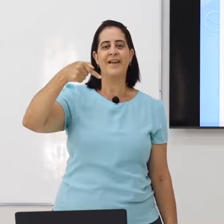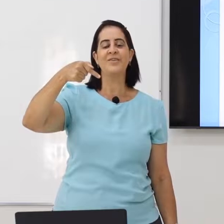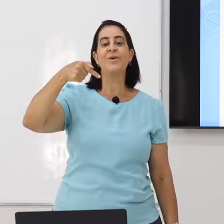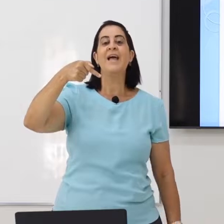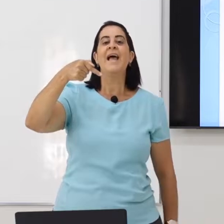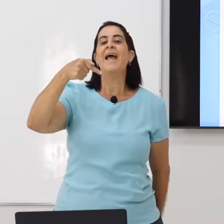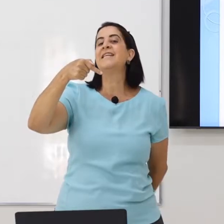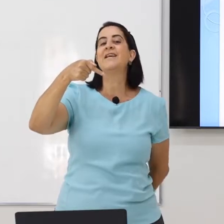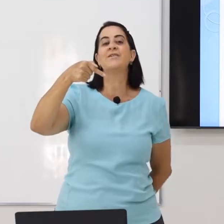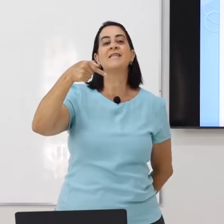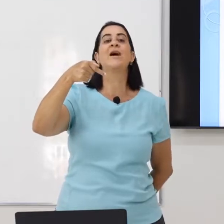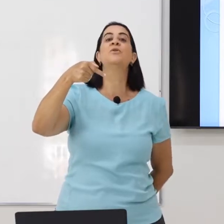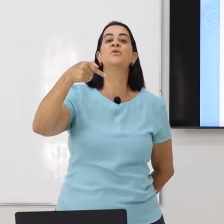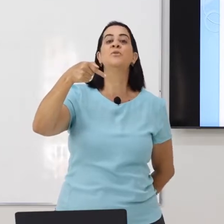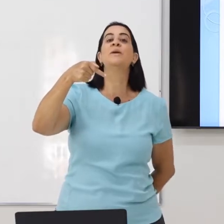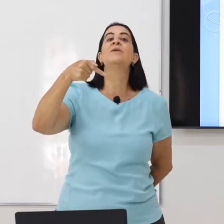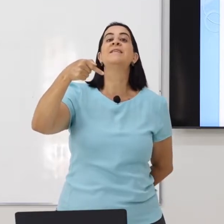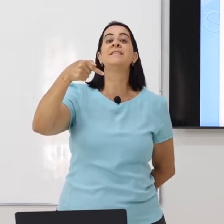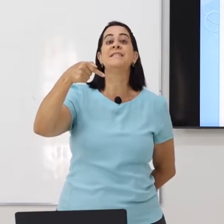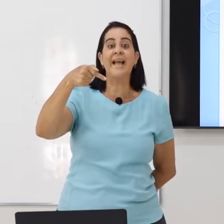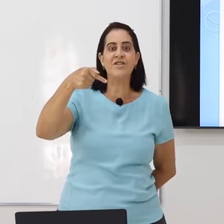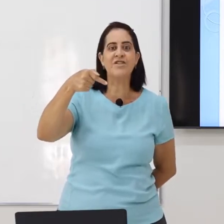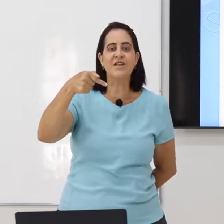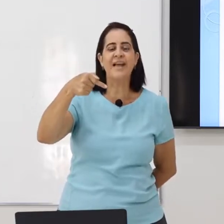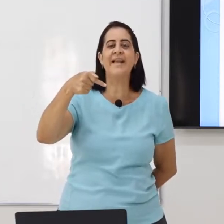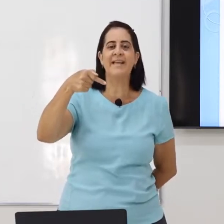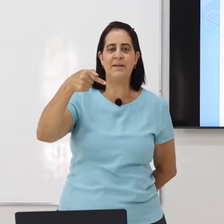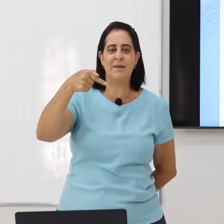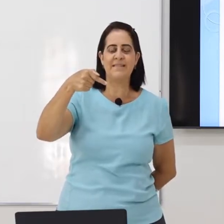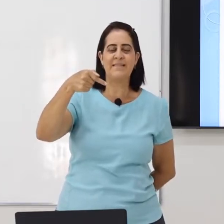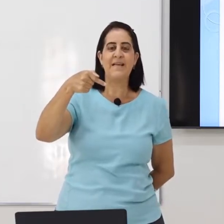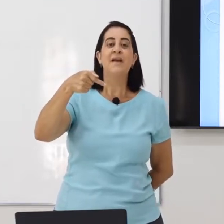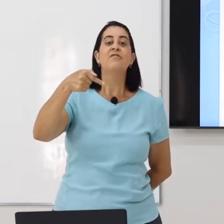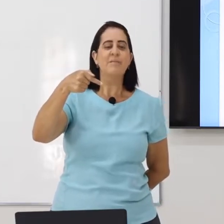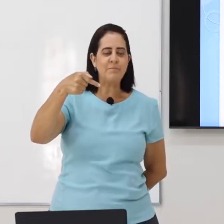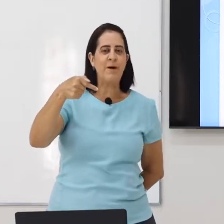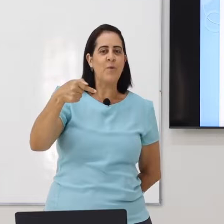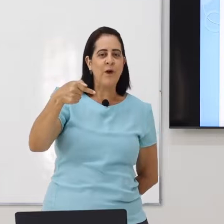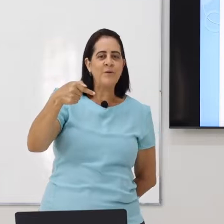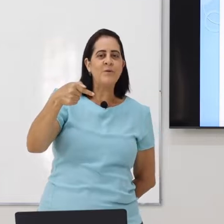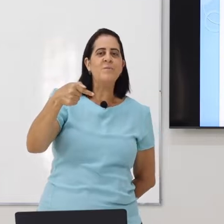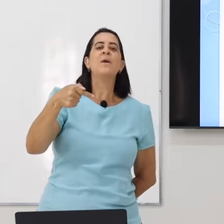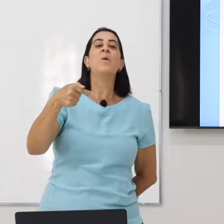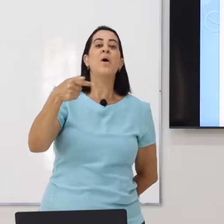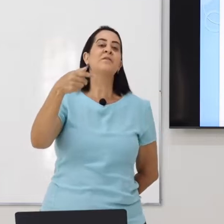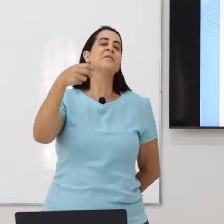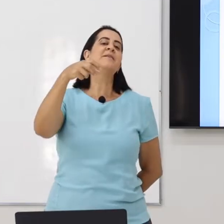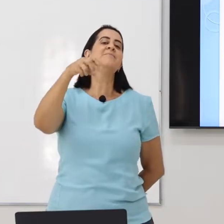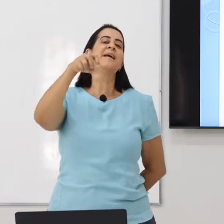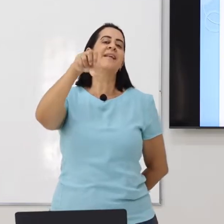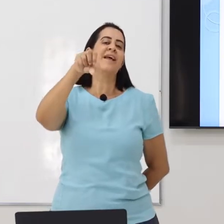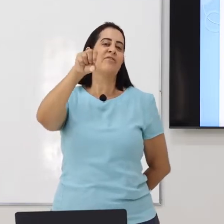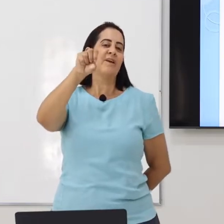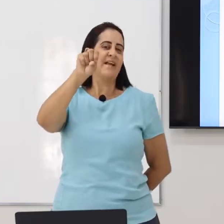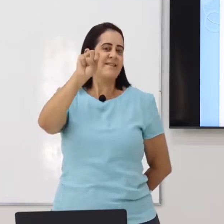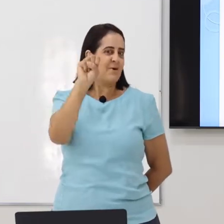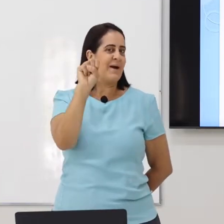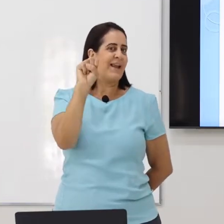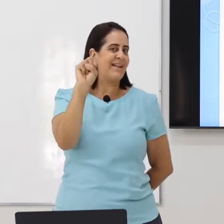vendo? Esse é o sinal do número 7 em Libras. Vamos para o 8. O 8 também tem referência a uma letra